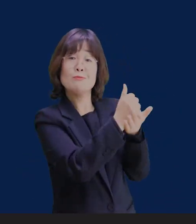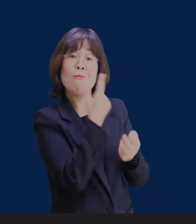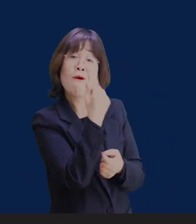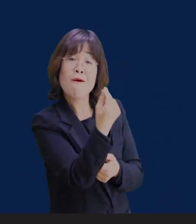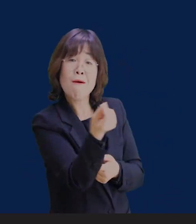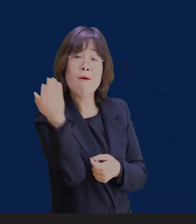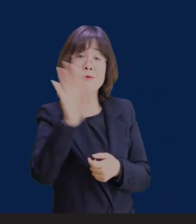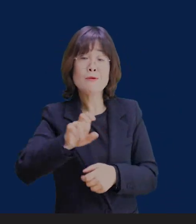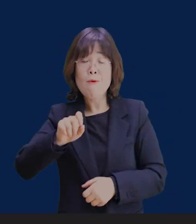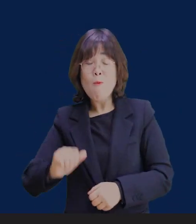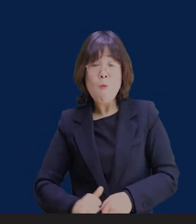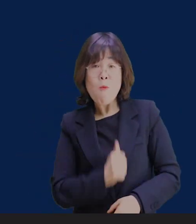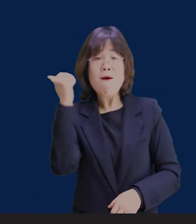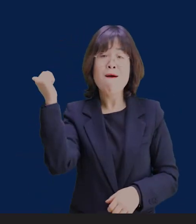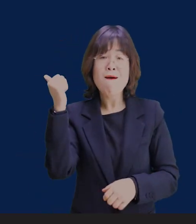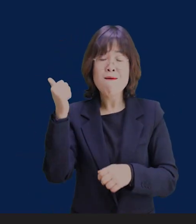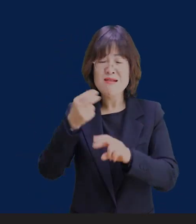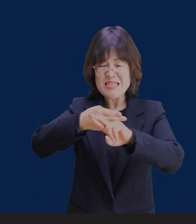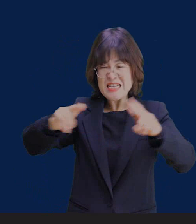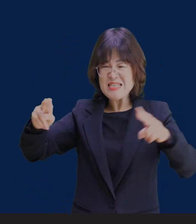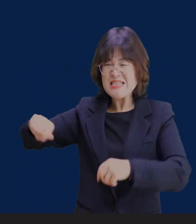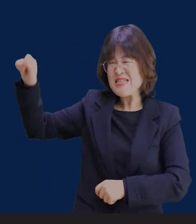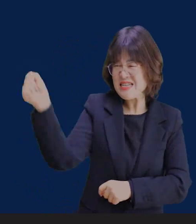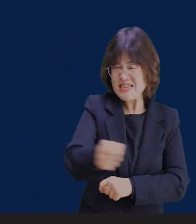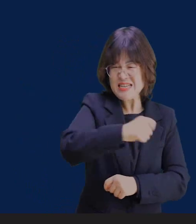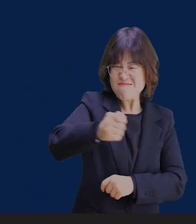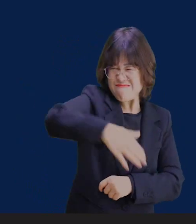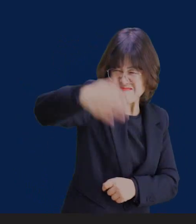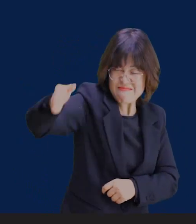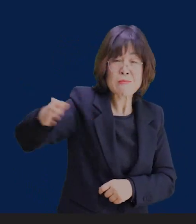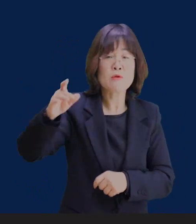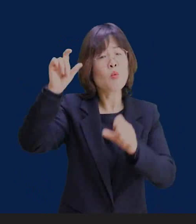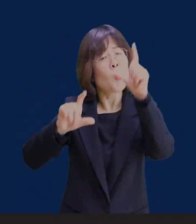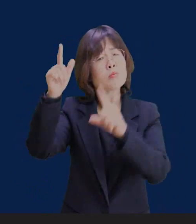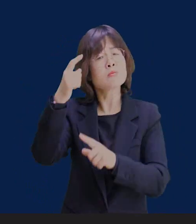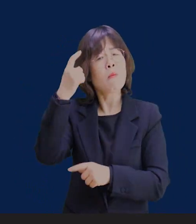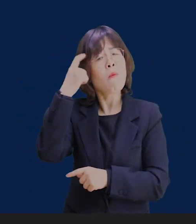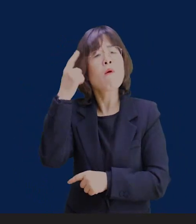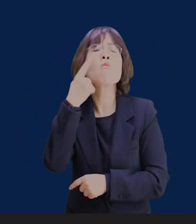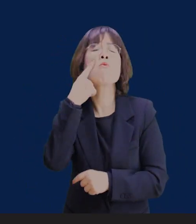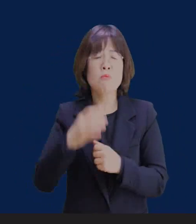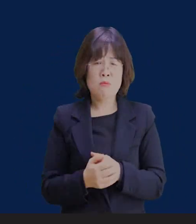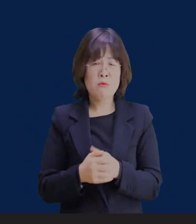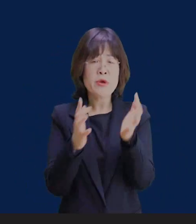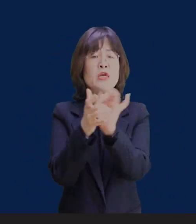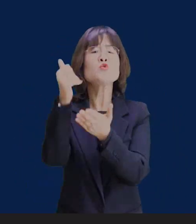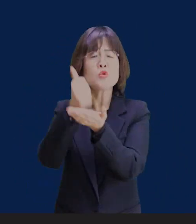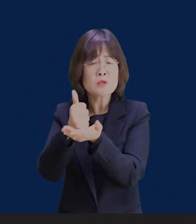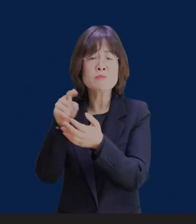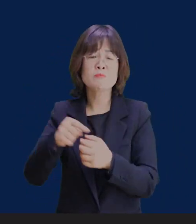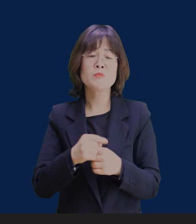쉽사리 상상이 되지 않습니다. 성도 여러분, 온화하신 예수님도 하나님께